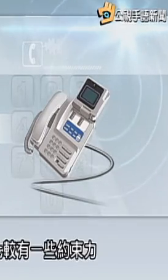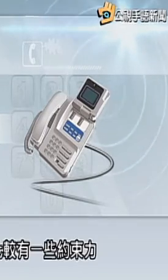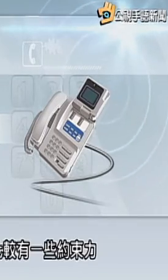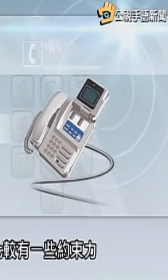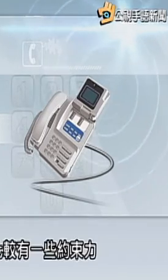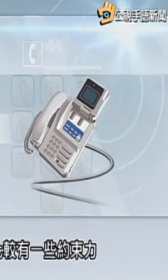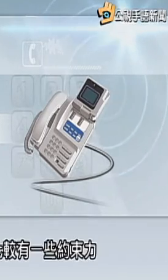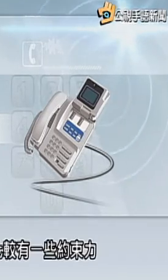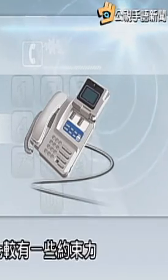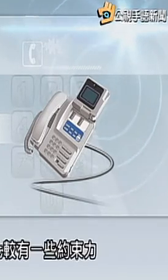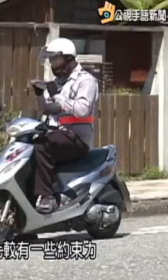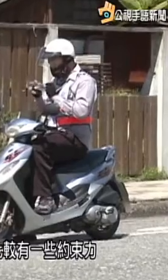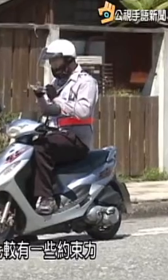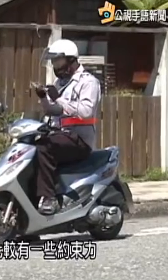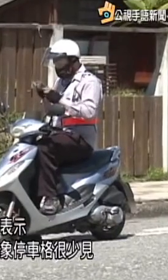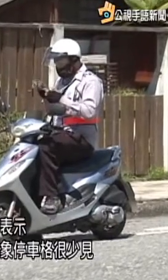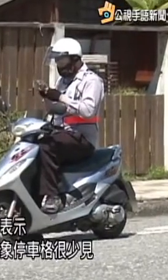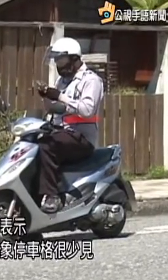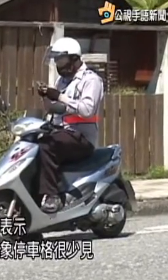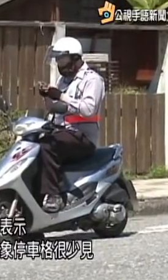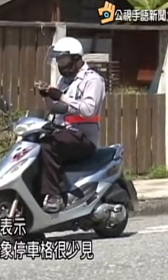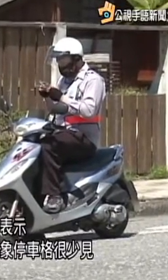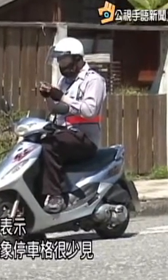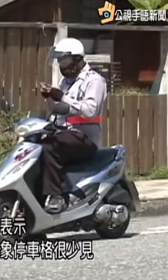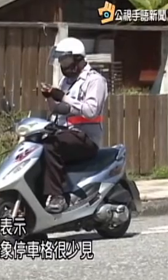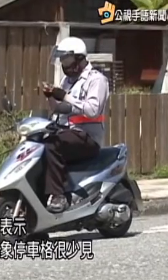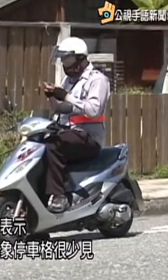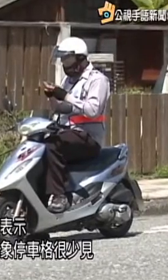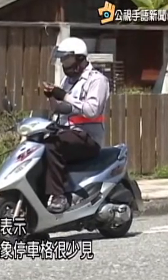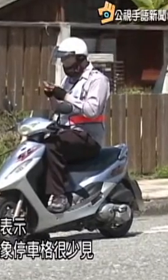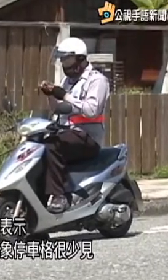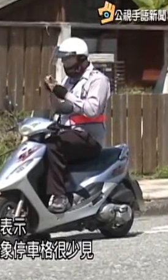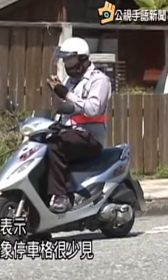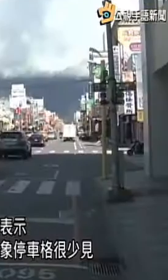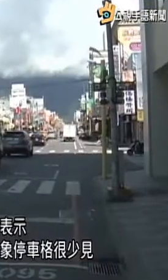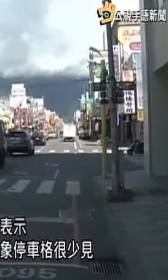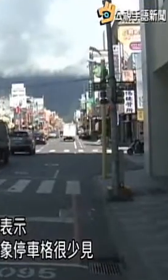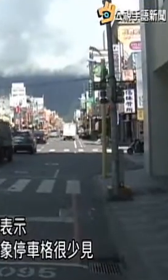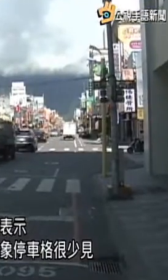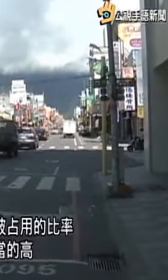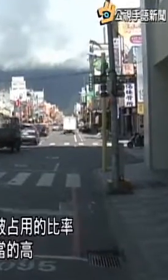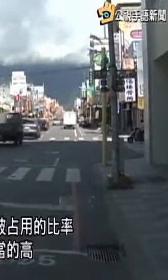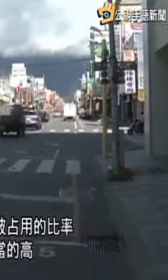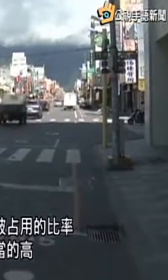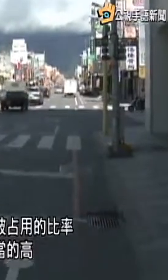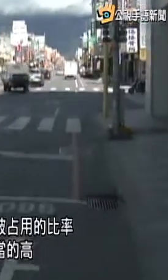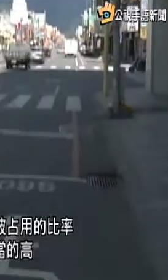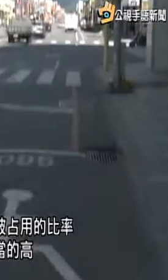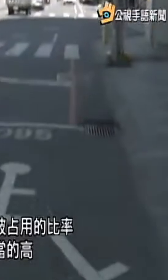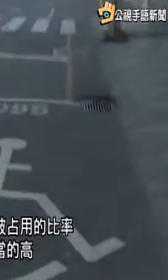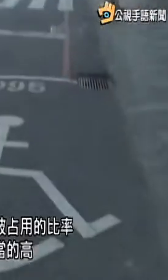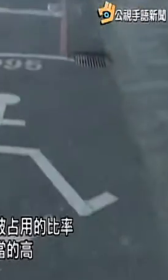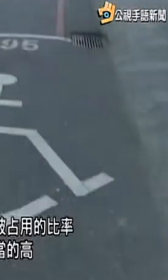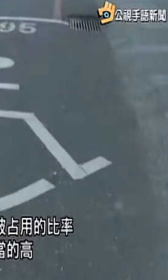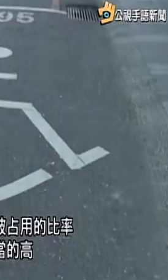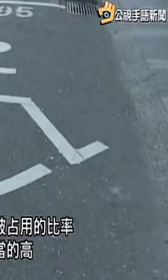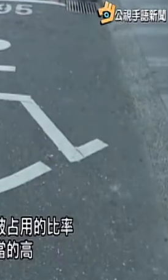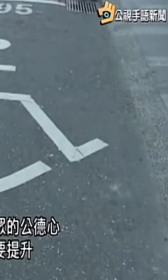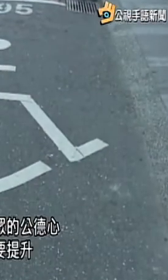较有一些约束力的。 立委表示，国外占用特定对象停车格很少见，相较于国内被占用的比率就相当的高，显示出